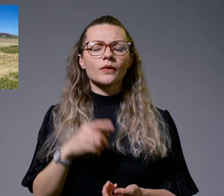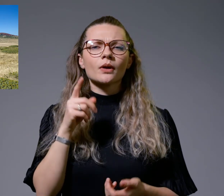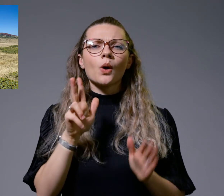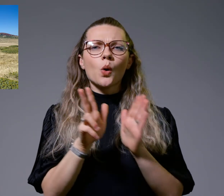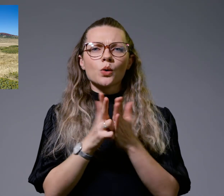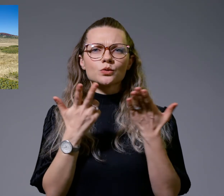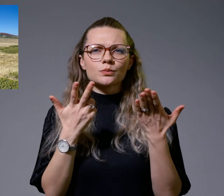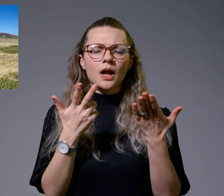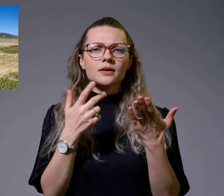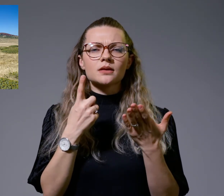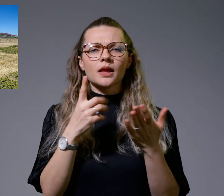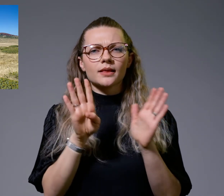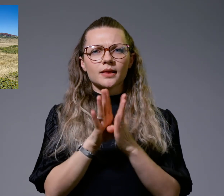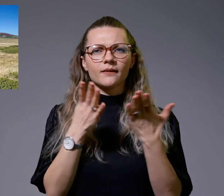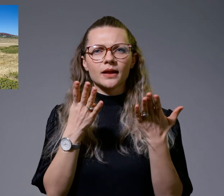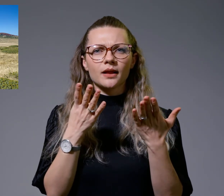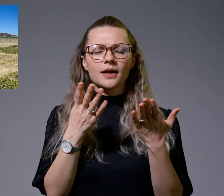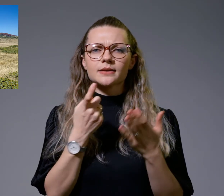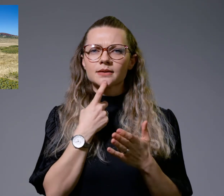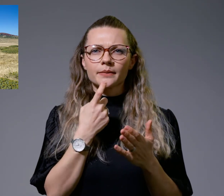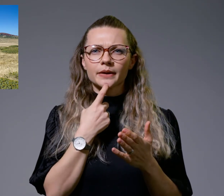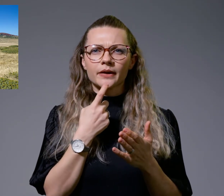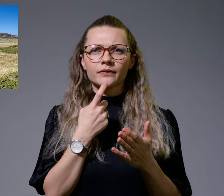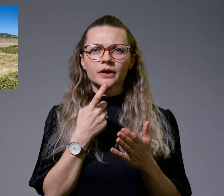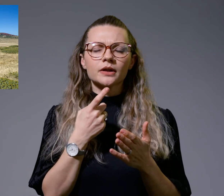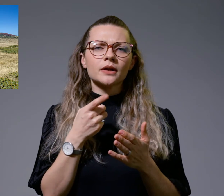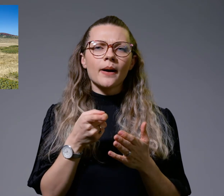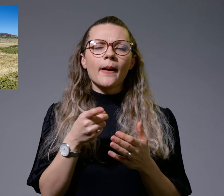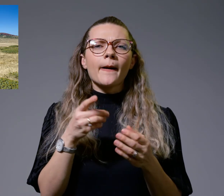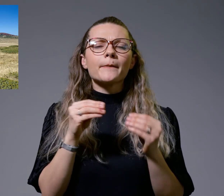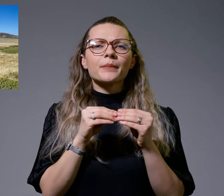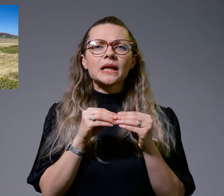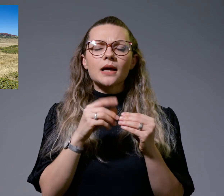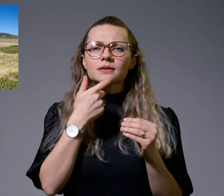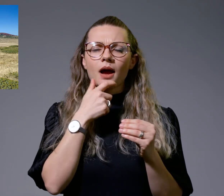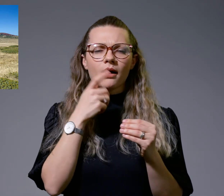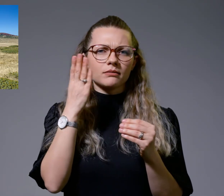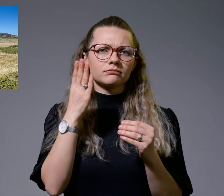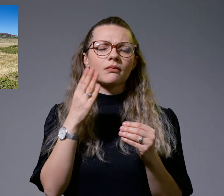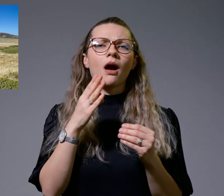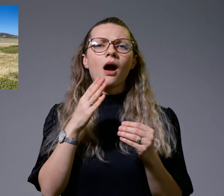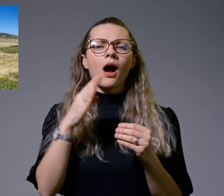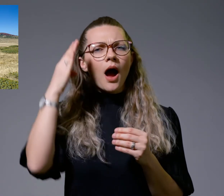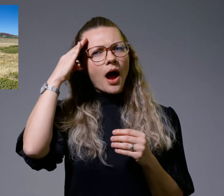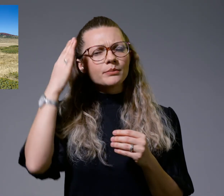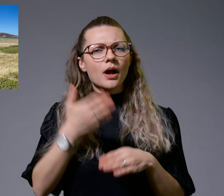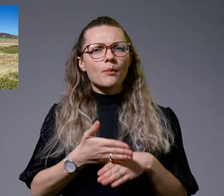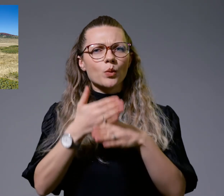18 и 19 септември британската армија, помогната со 2 грчки